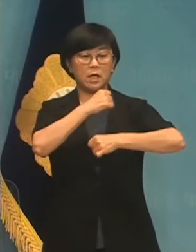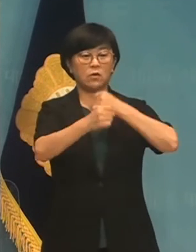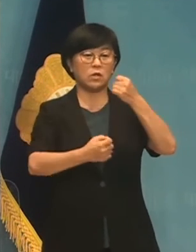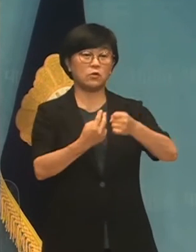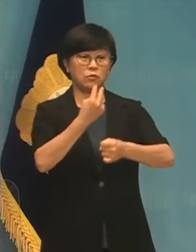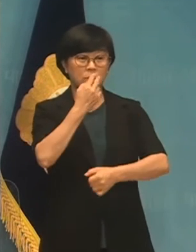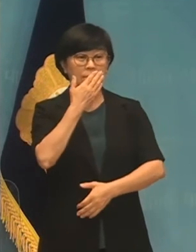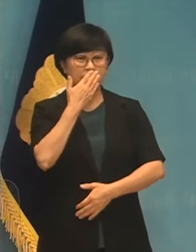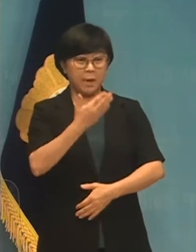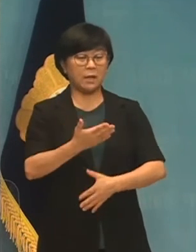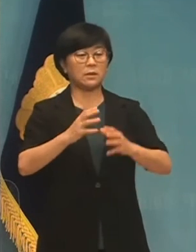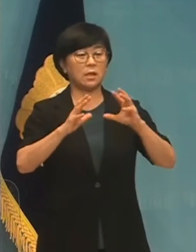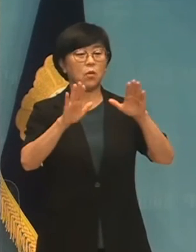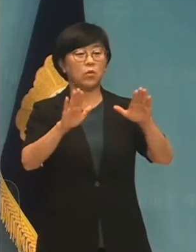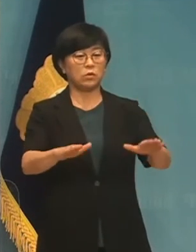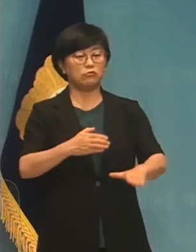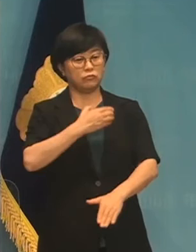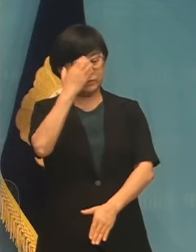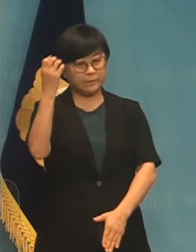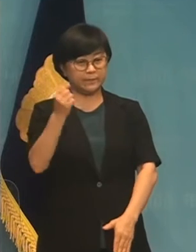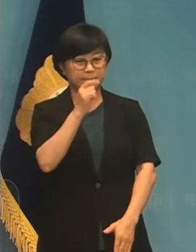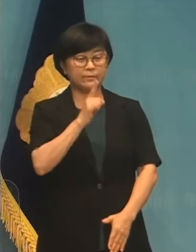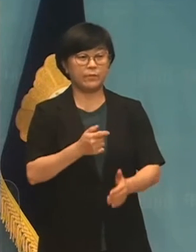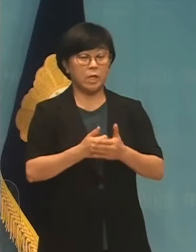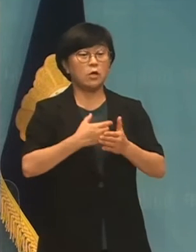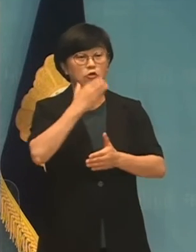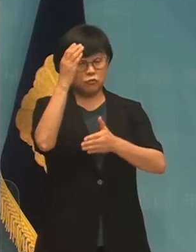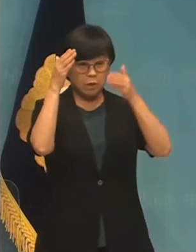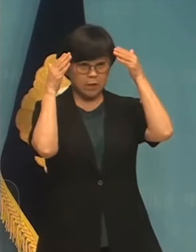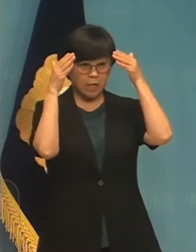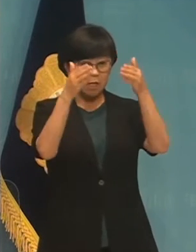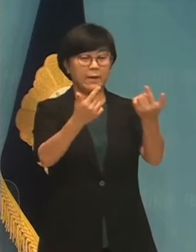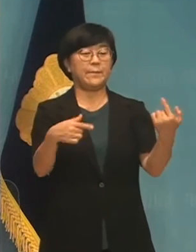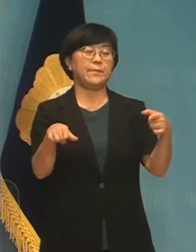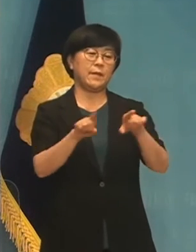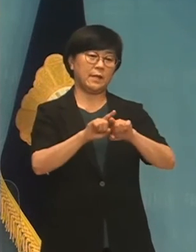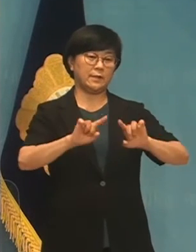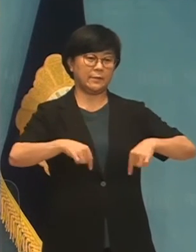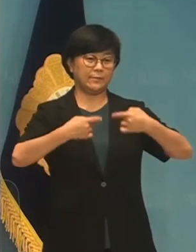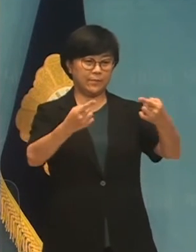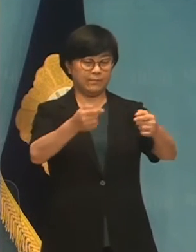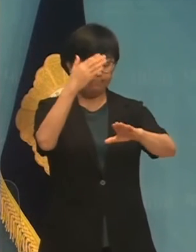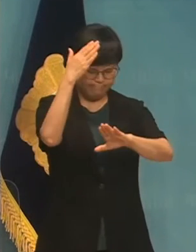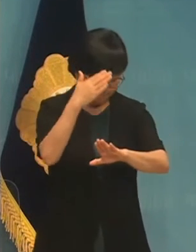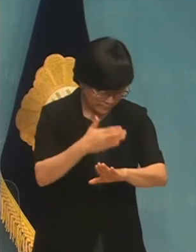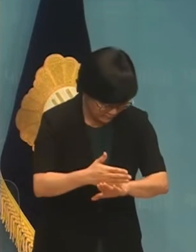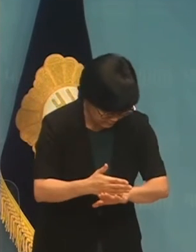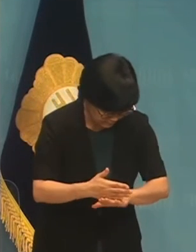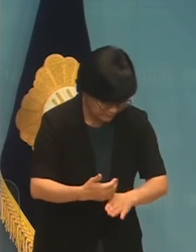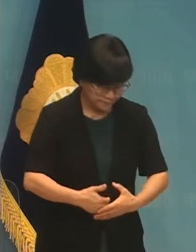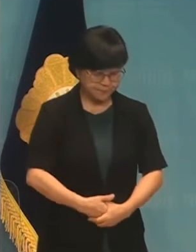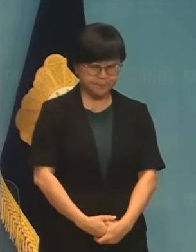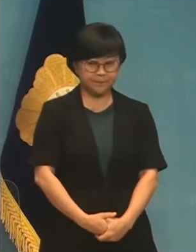그 나라를 바로 오늘 꿈꿉니다. 그 꿈을 향해 함께 나아갑시다. 감사합니다.